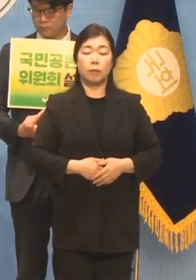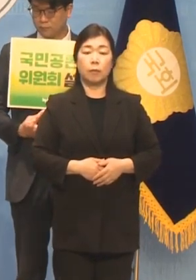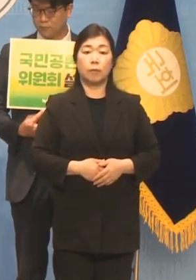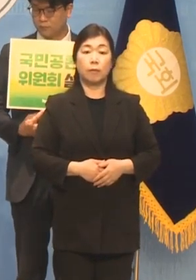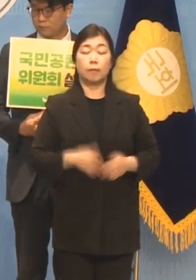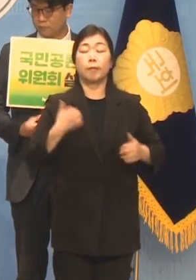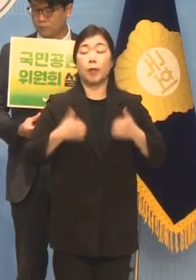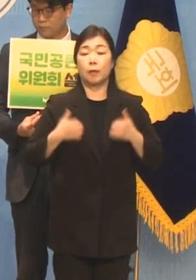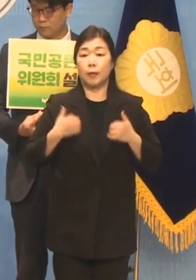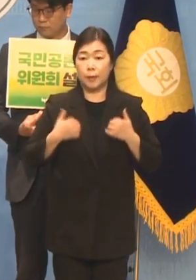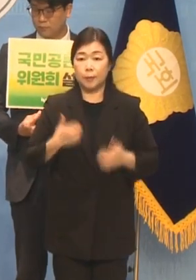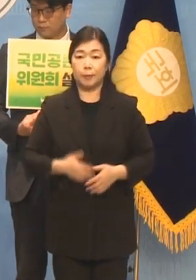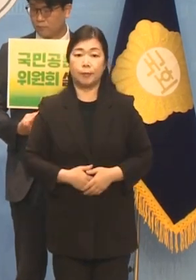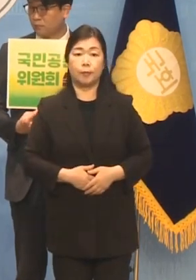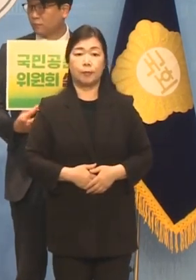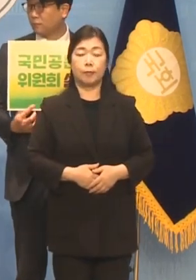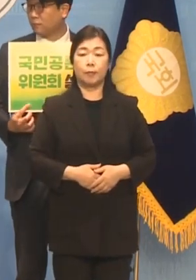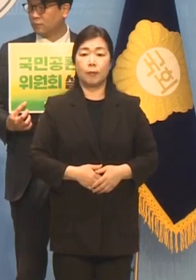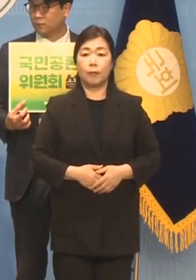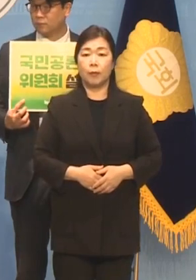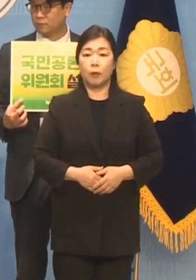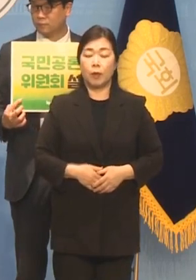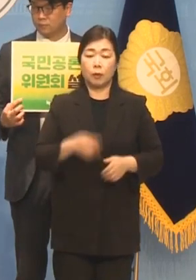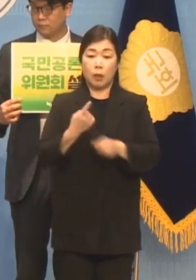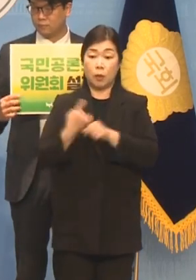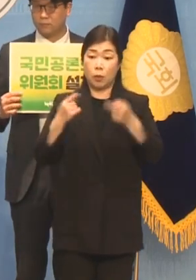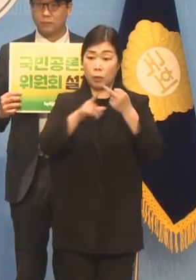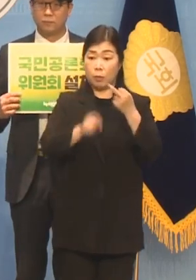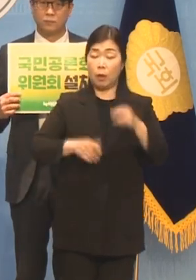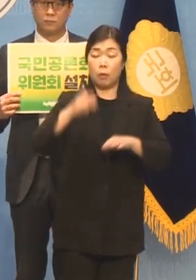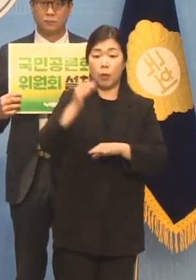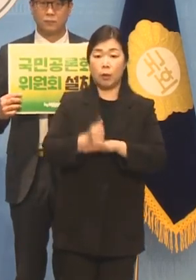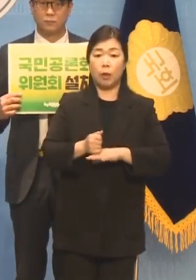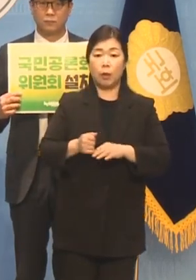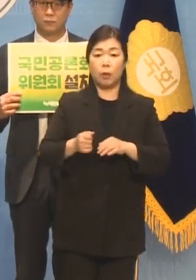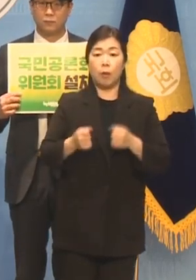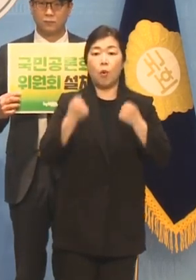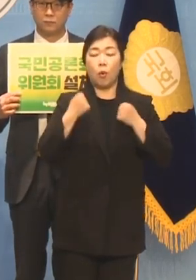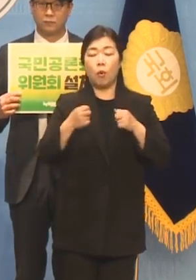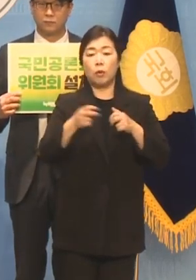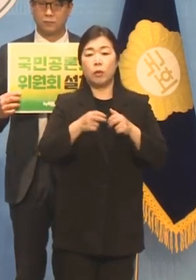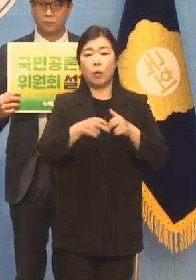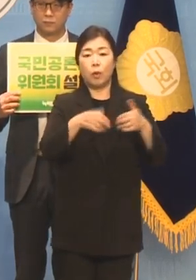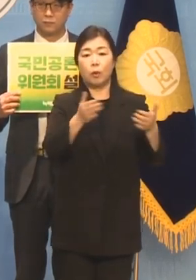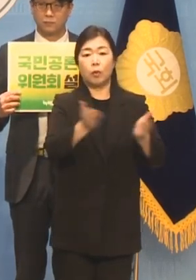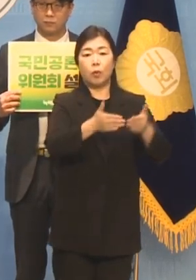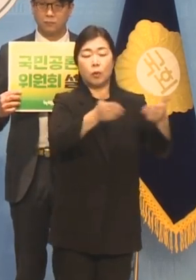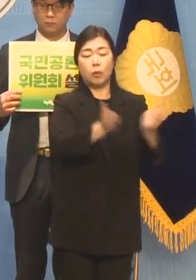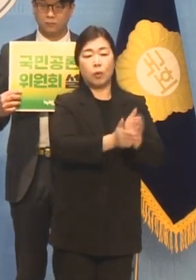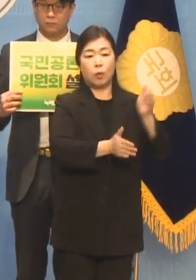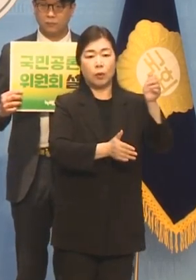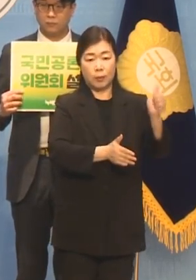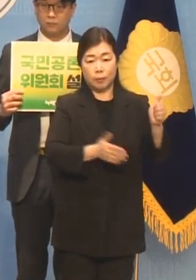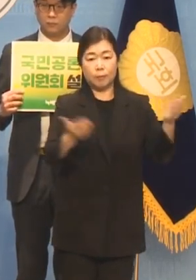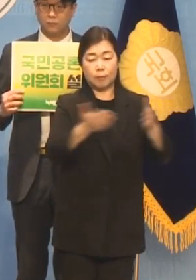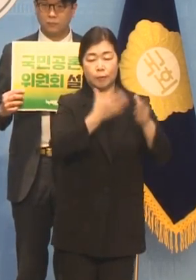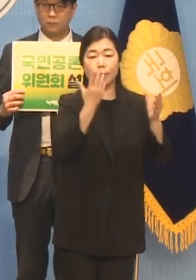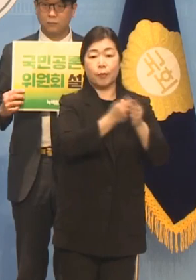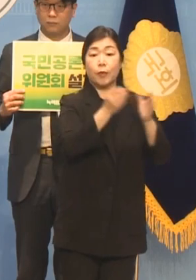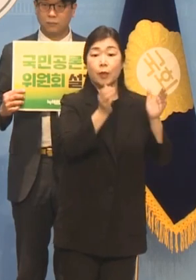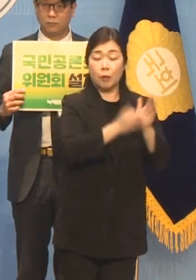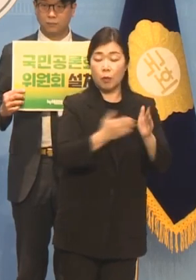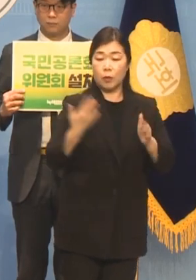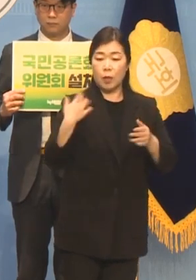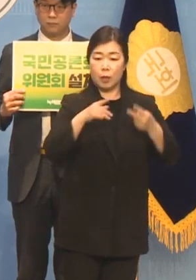네, 반갑습니다. 저는 작년 연말에 보건의료노조 위원장 임기를 마치고 지난 2월